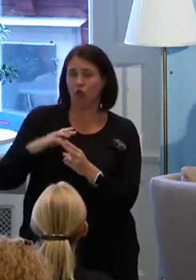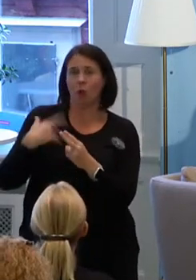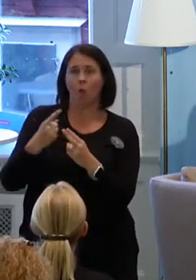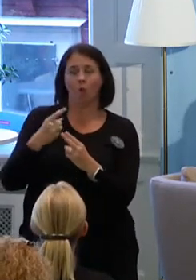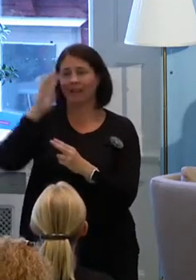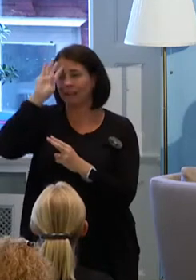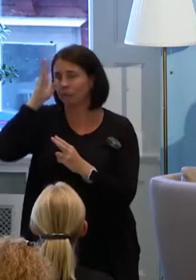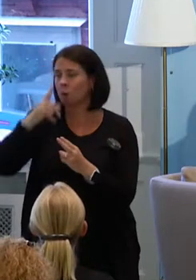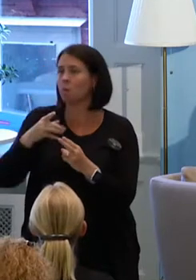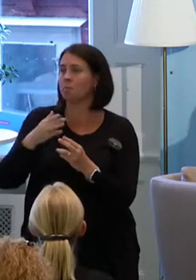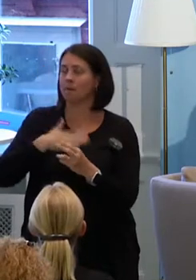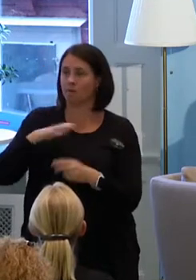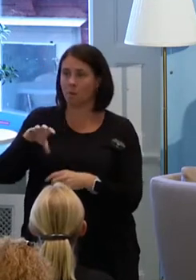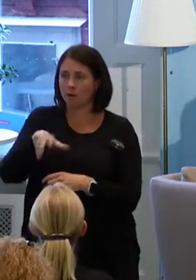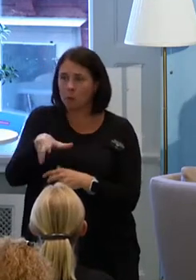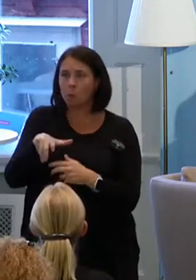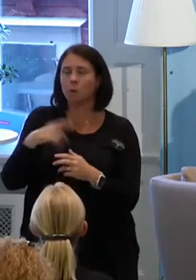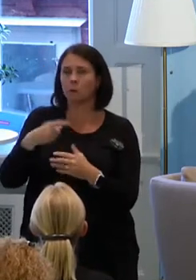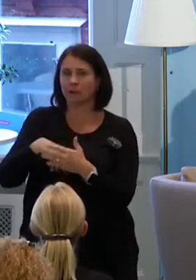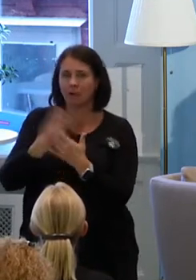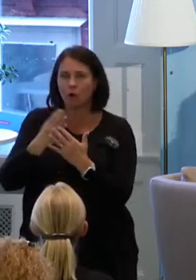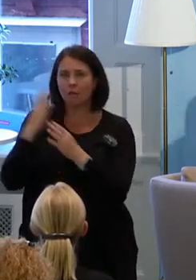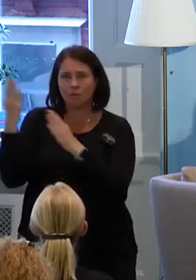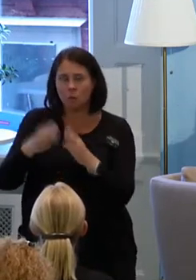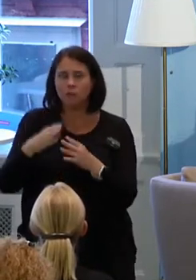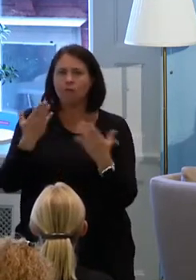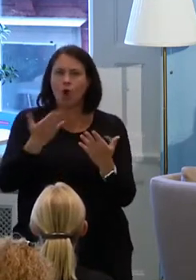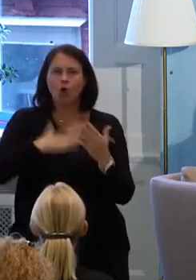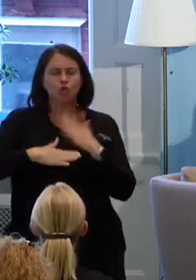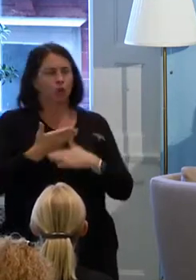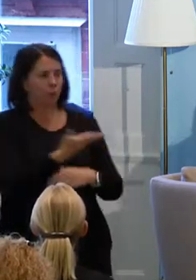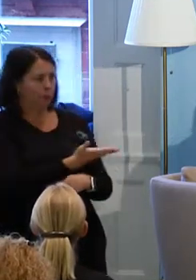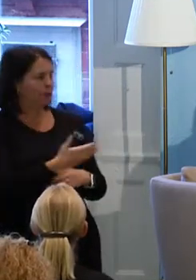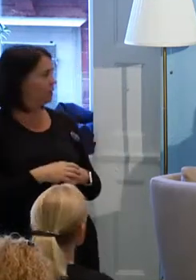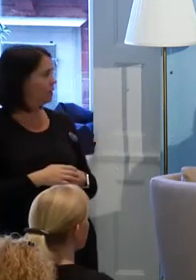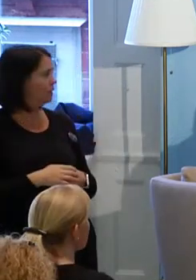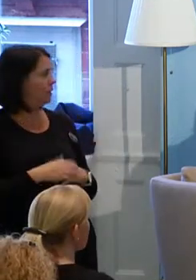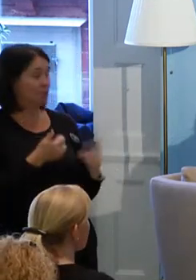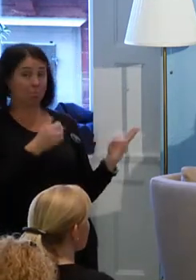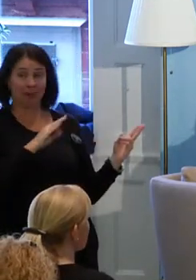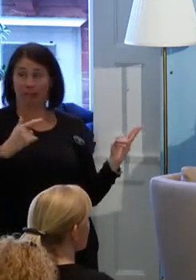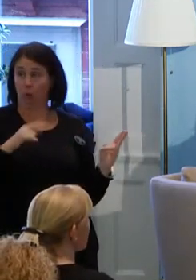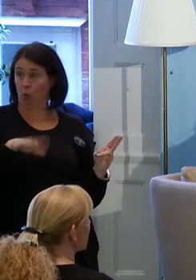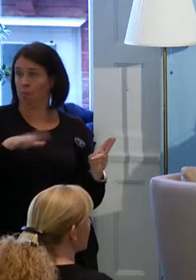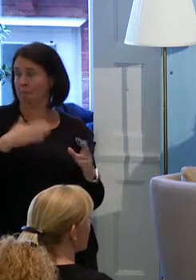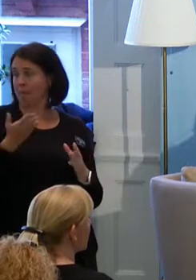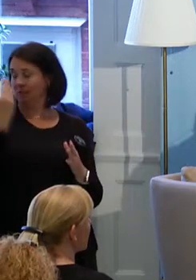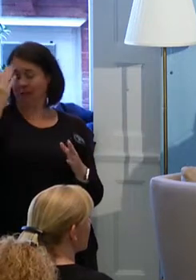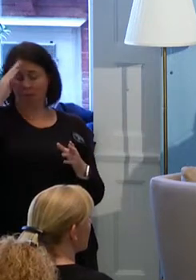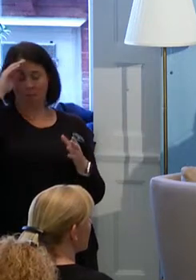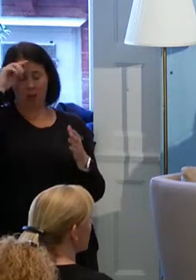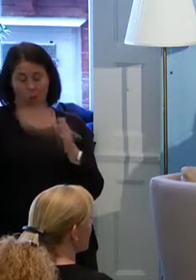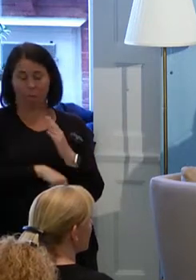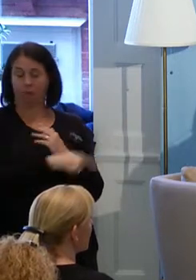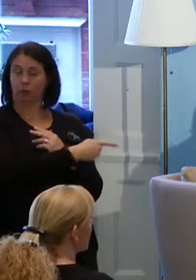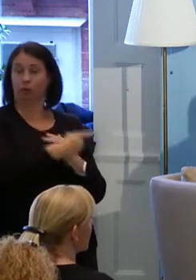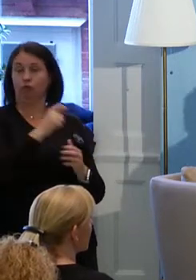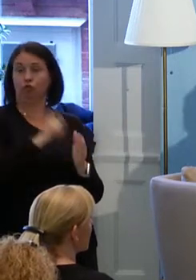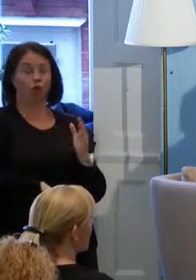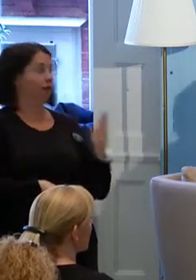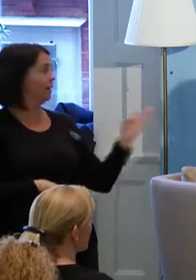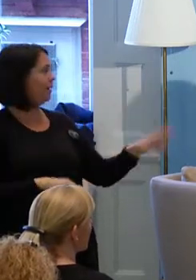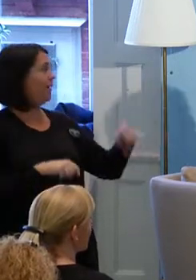och Skandinavien i fokus. Vad önskar ni då? Vill du börja, Britt, eller vill du vara sist? Du är mest begåvad i gänget, så du kan vara sist. Ja, jag kan